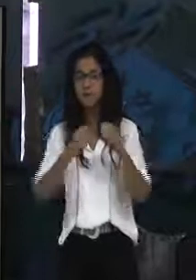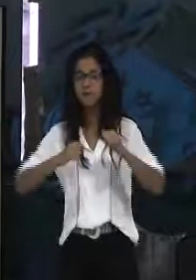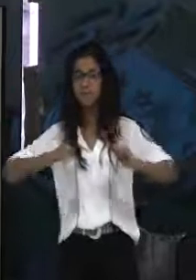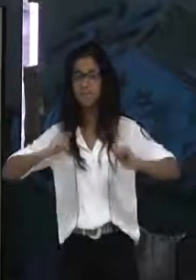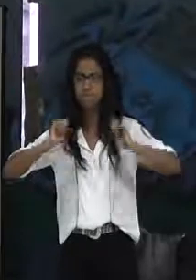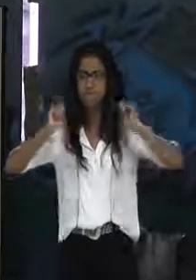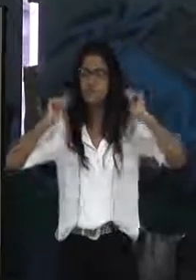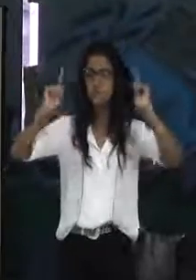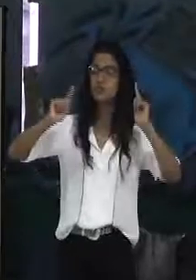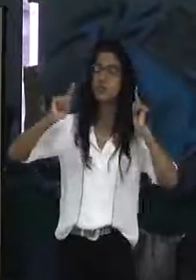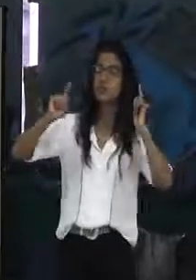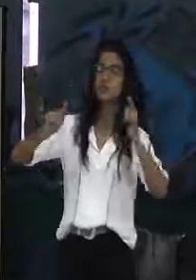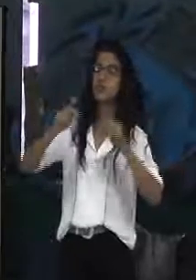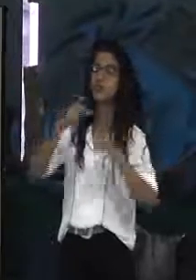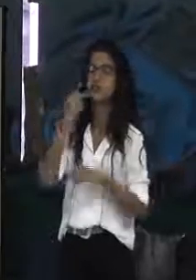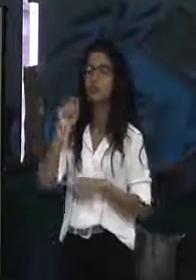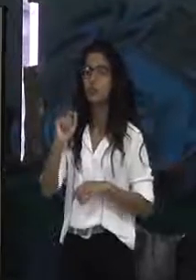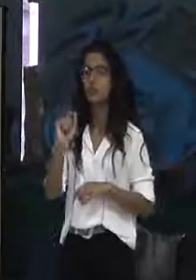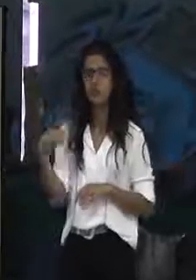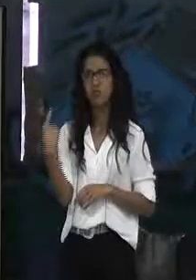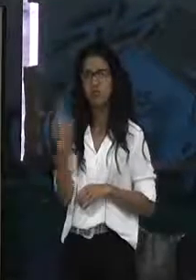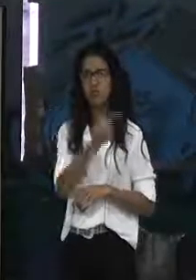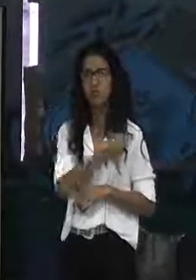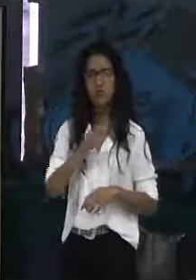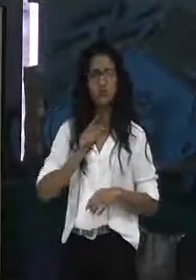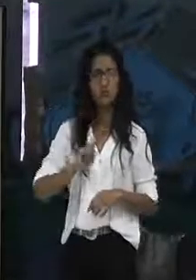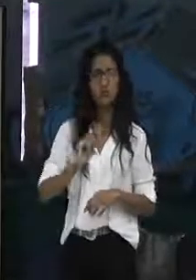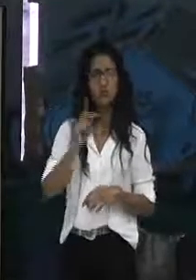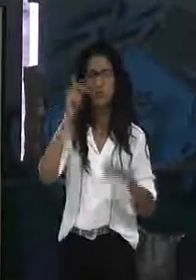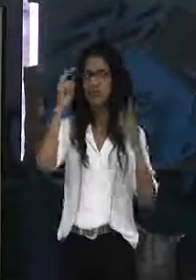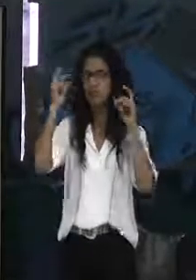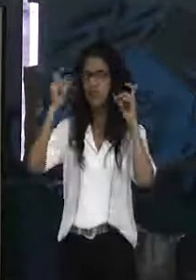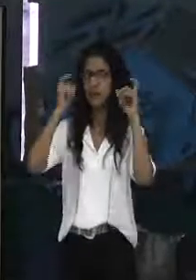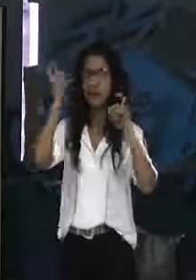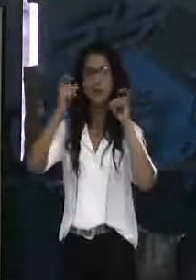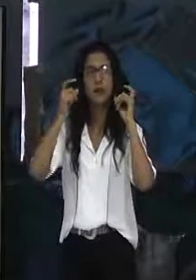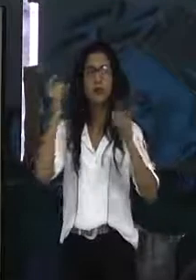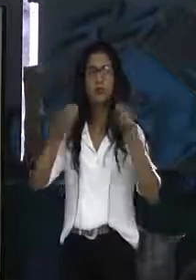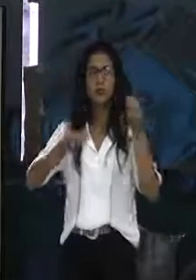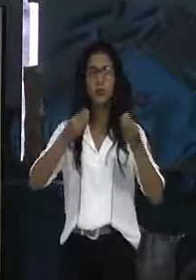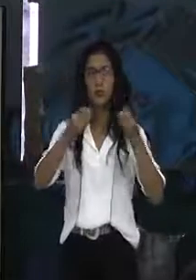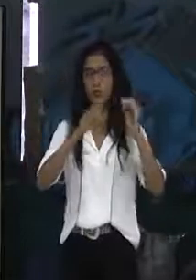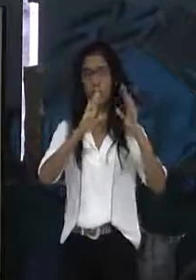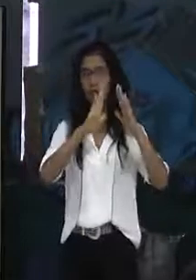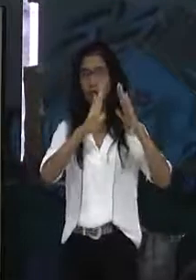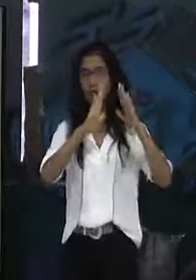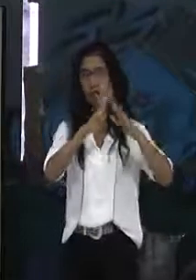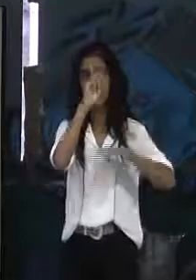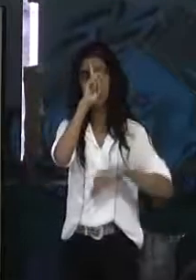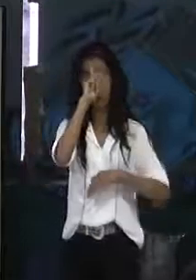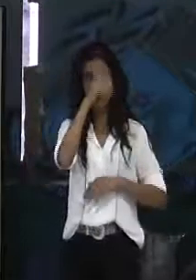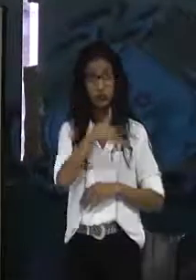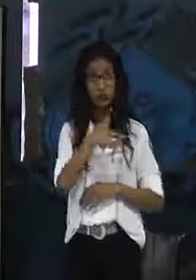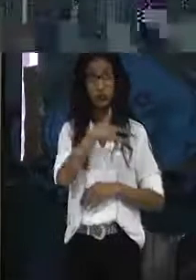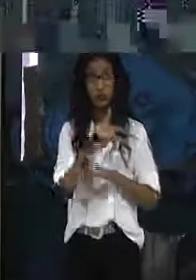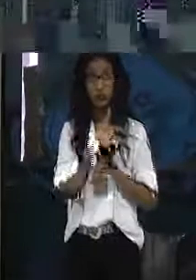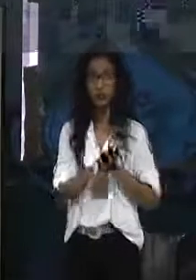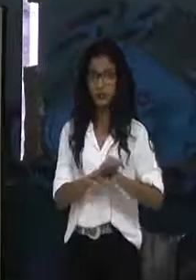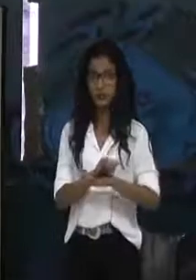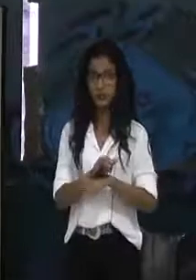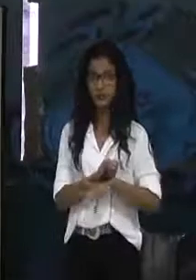Dizer, nós continuamos muito preocupados com a assistência da saúde do município de Ilhéus.